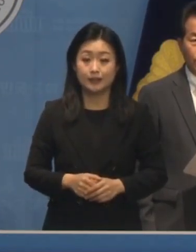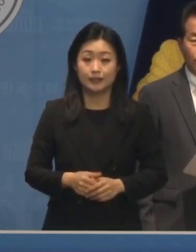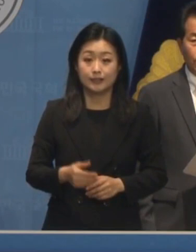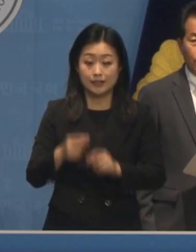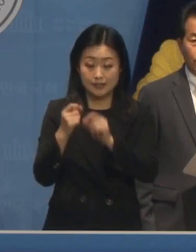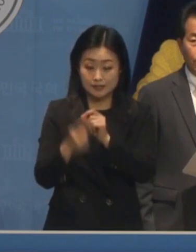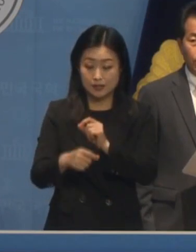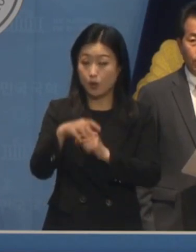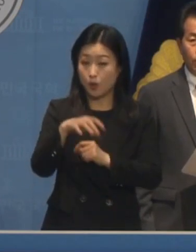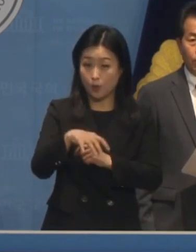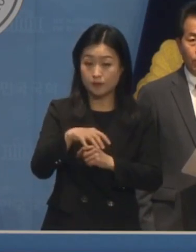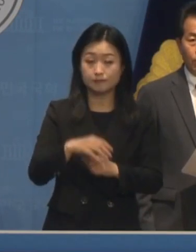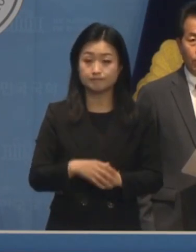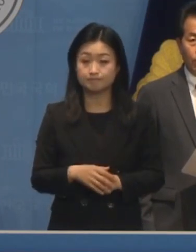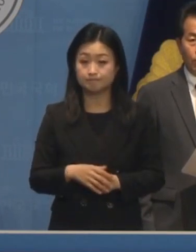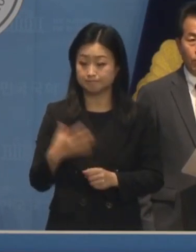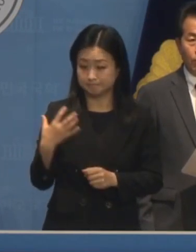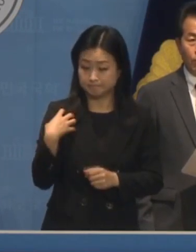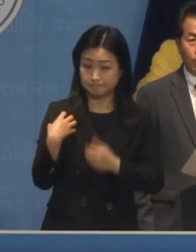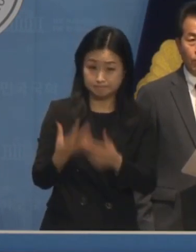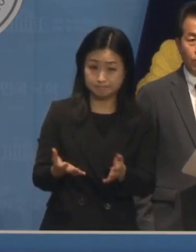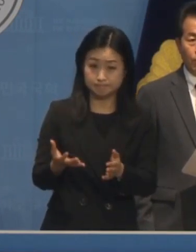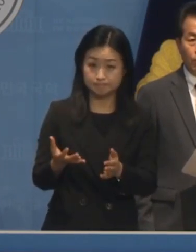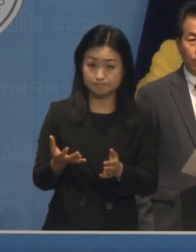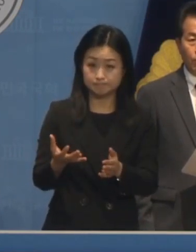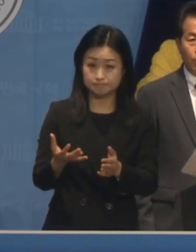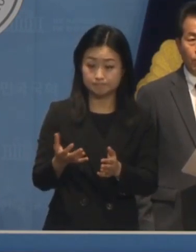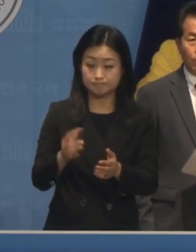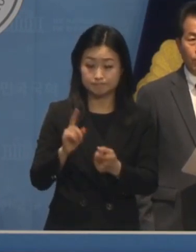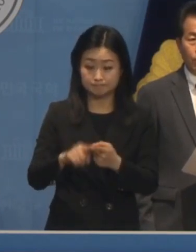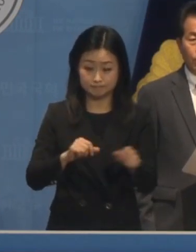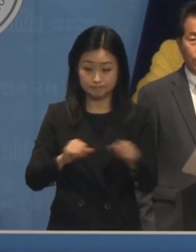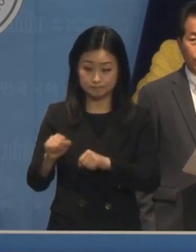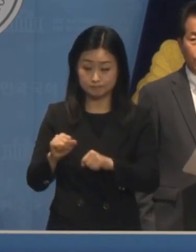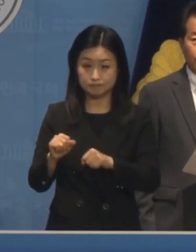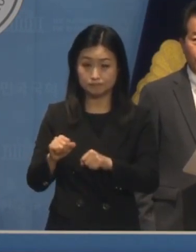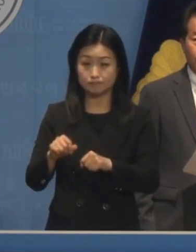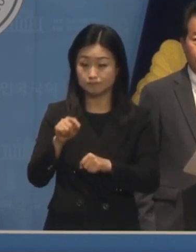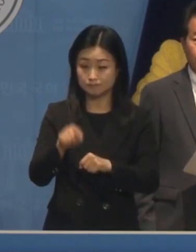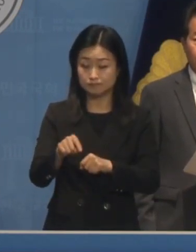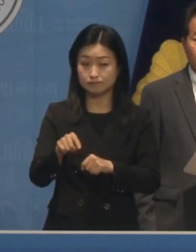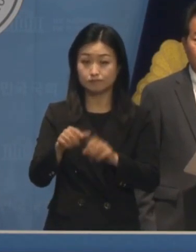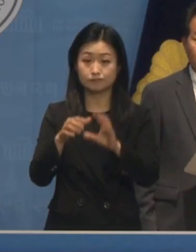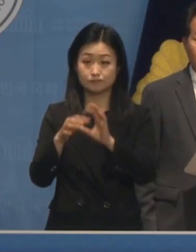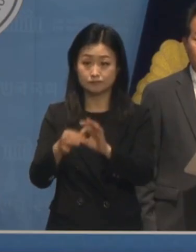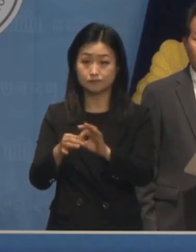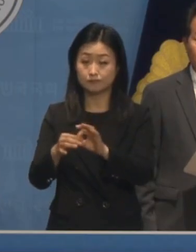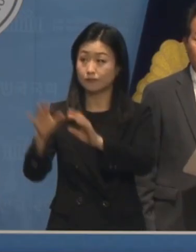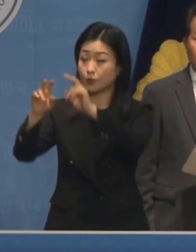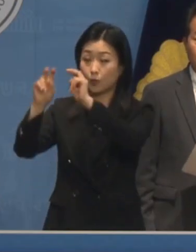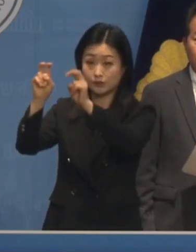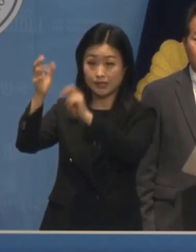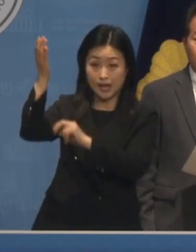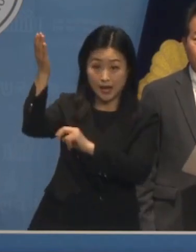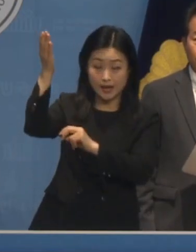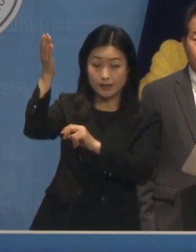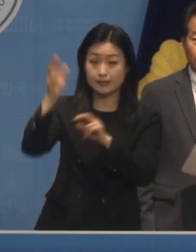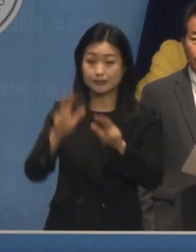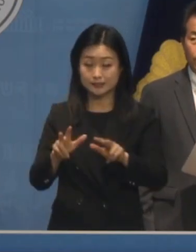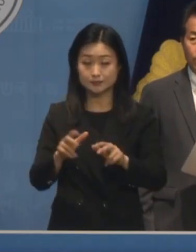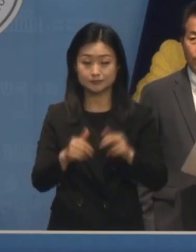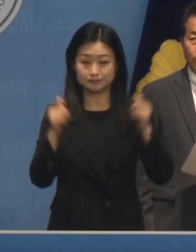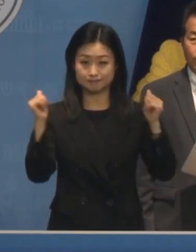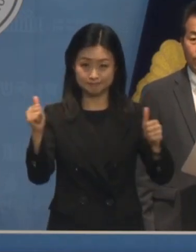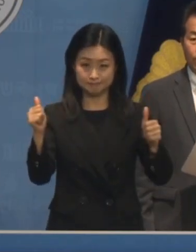지역지부는 마땅한 책임을 회피하고 순간을 모면하게 급급했던 인천국제공항공사 가 뒤늦게 남아